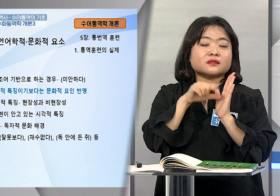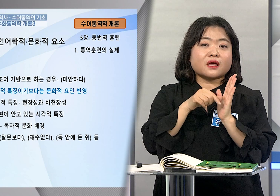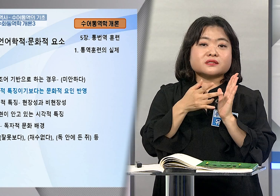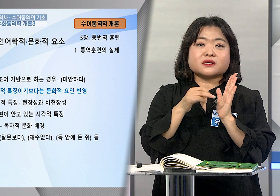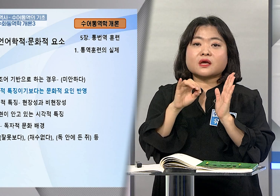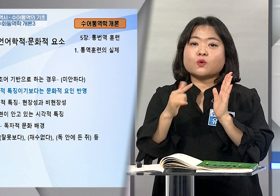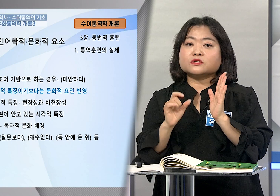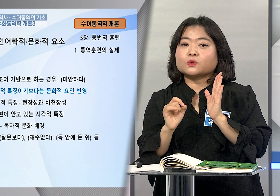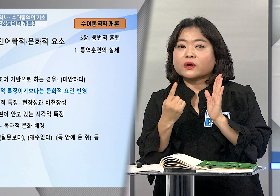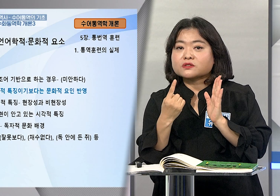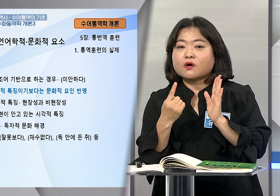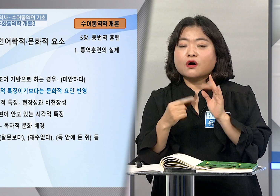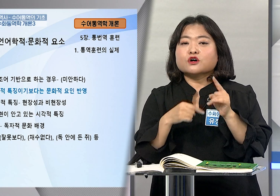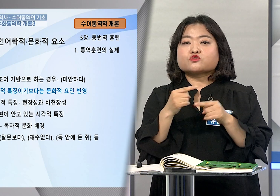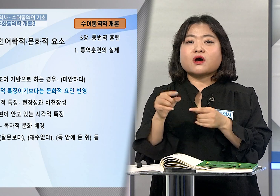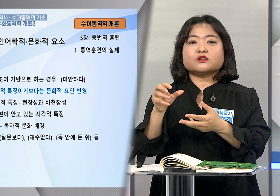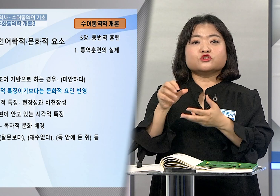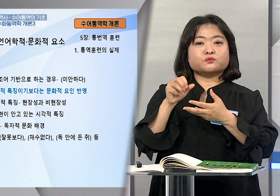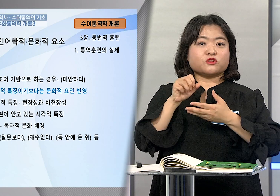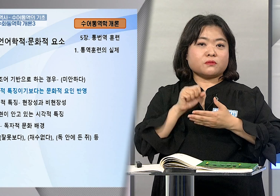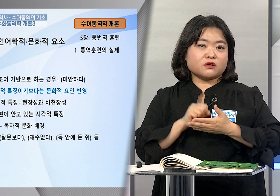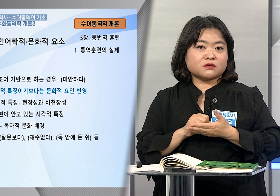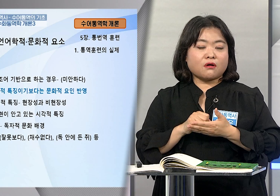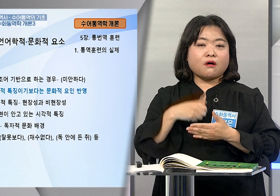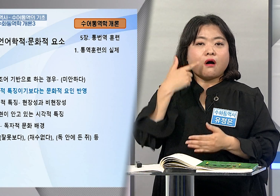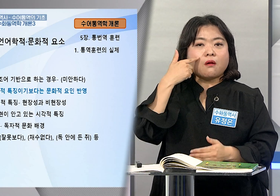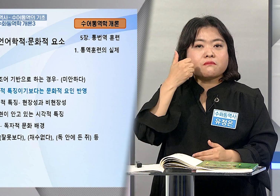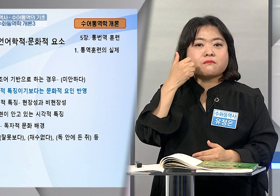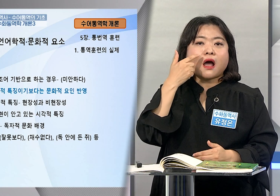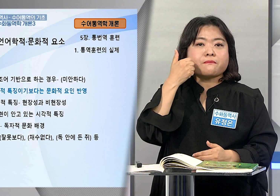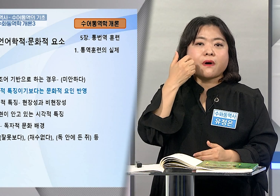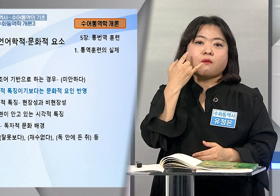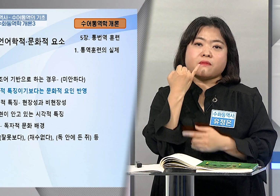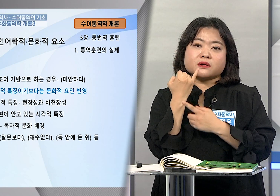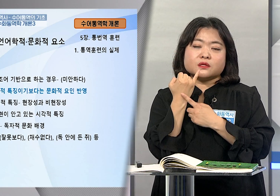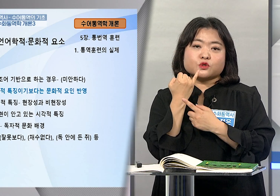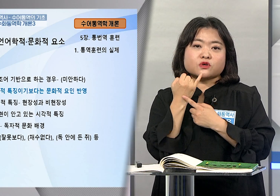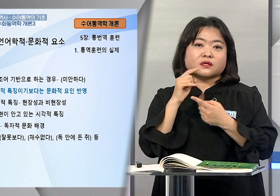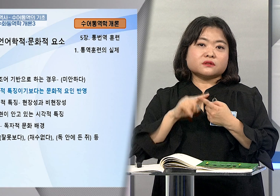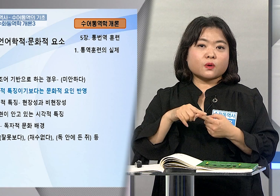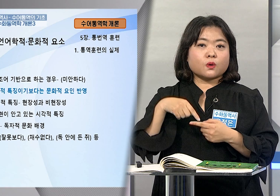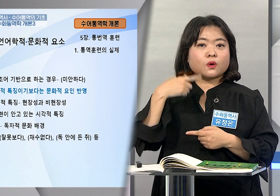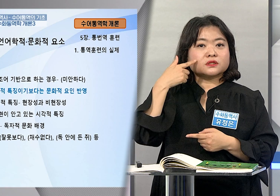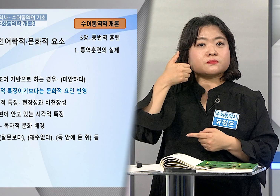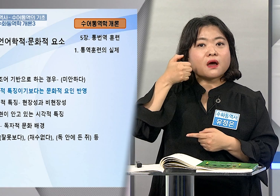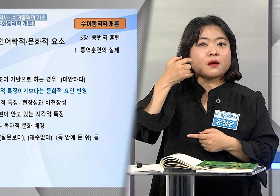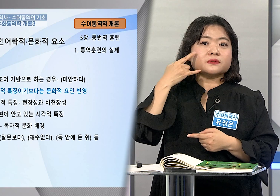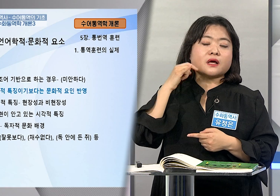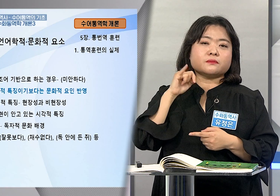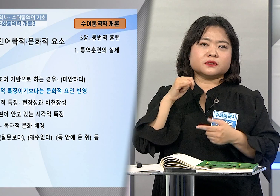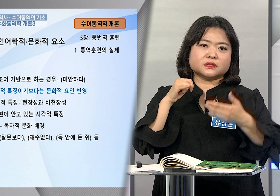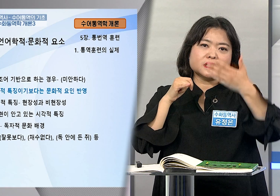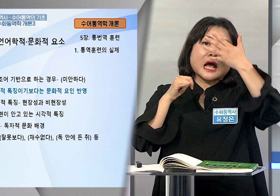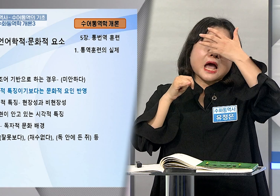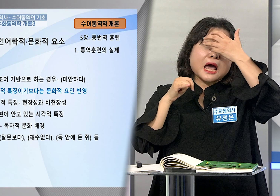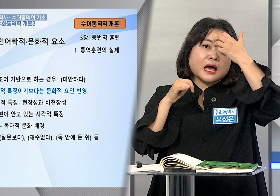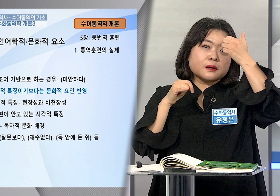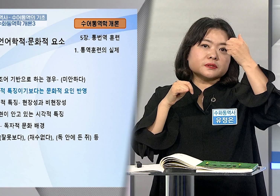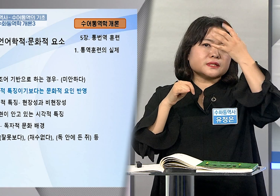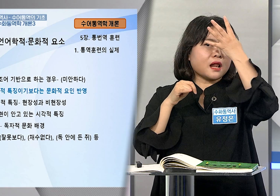때 재생원을 통해서 수화가 유입되면서 아빠, 엄마는 일본 수화 그대로 그치만 할아버지, 할머니는 할아버지,